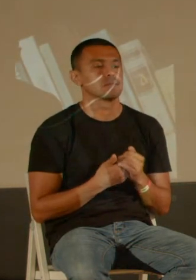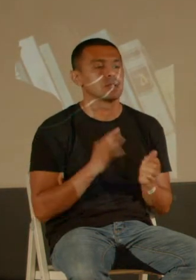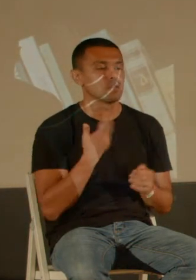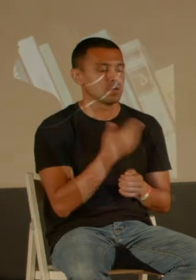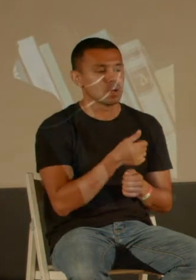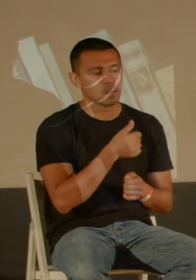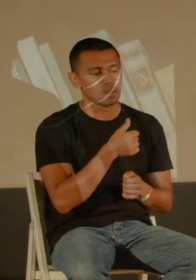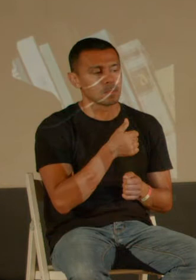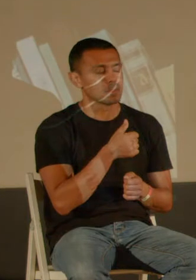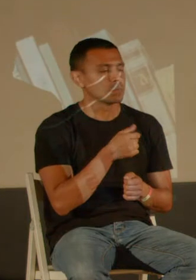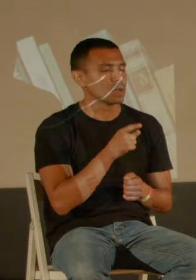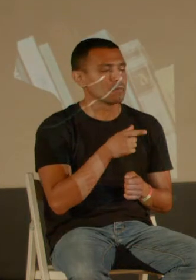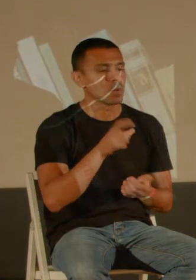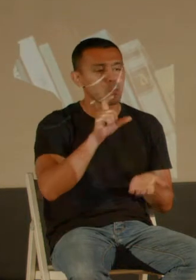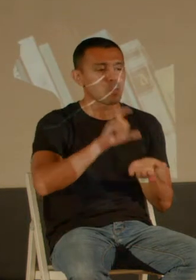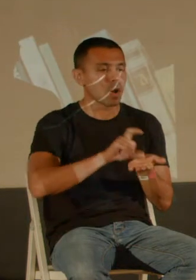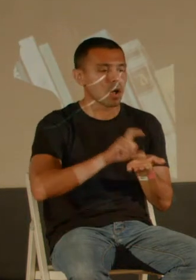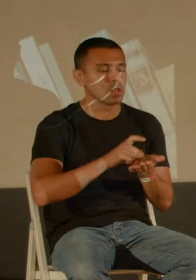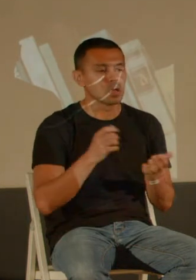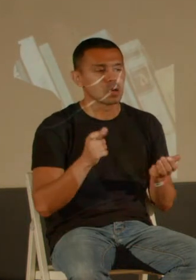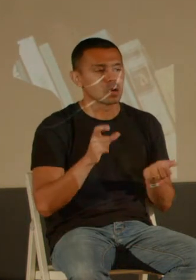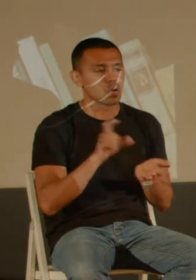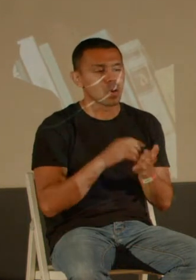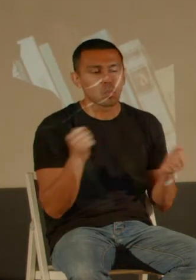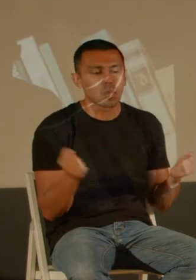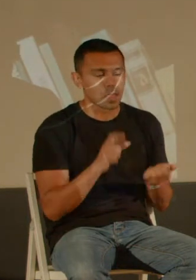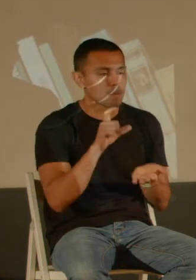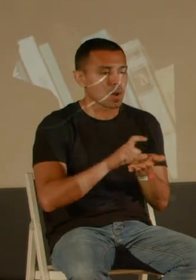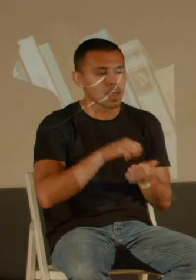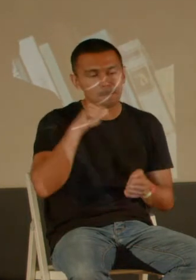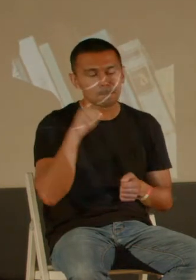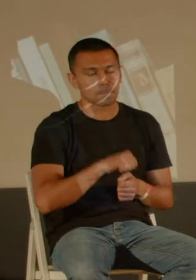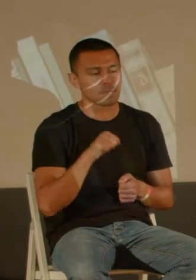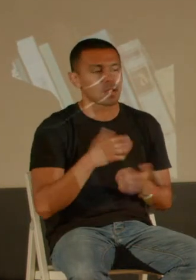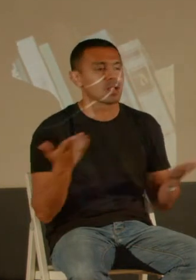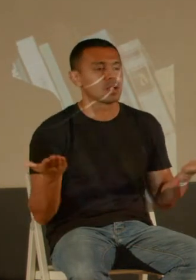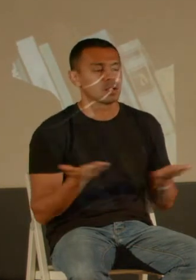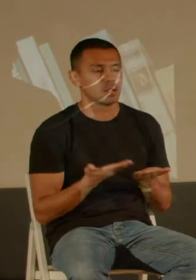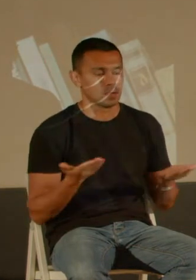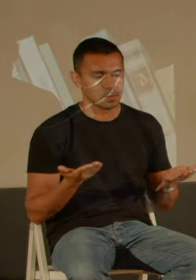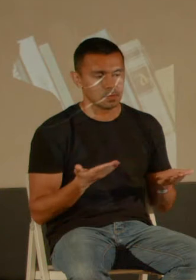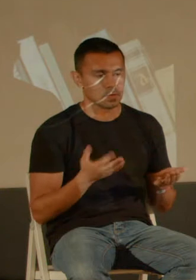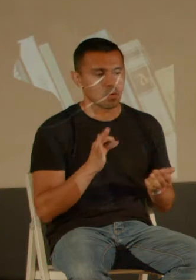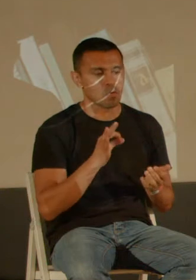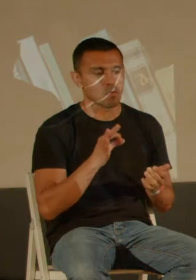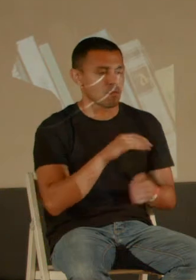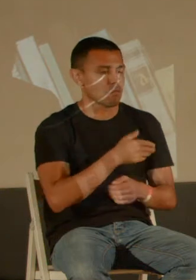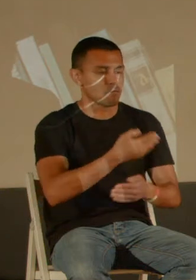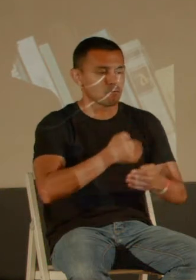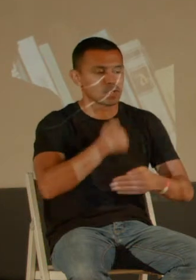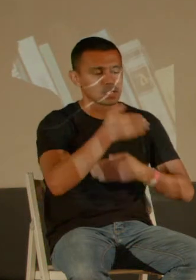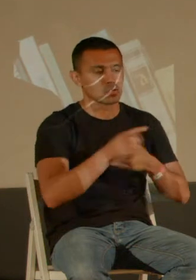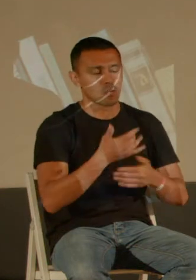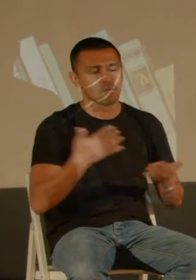як вона бокали. Бокал холод, крижаний бокал пива, який офіціантка з такого